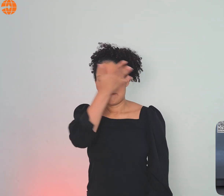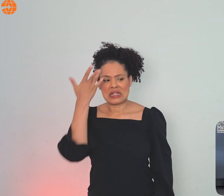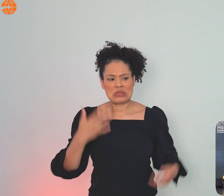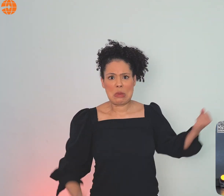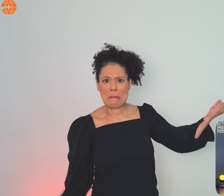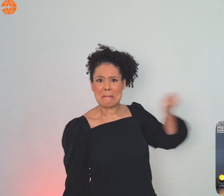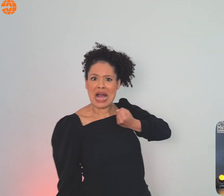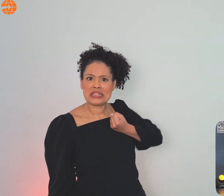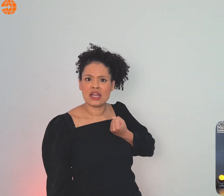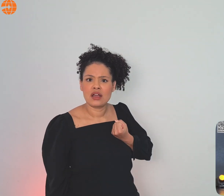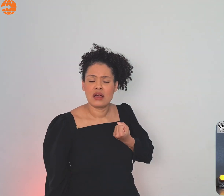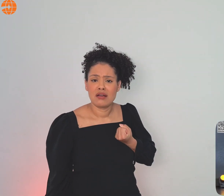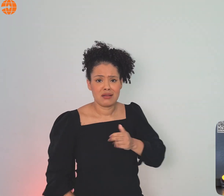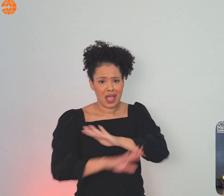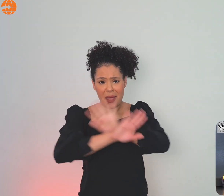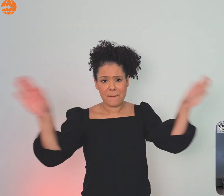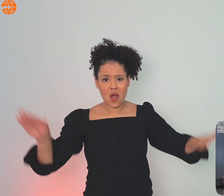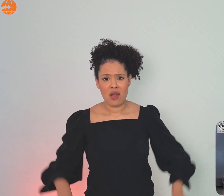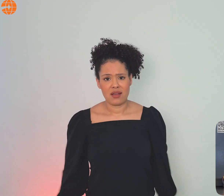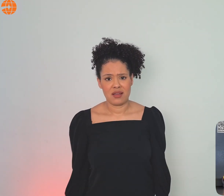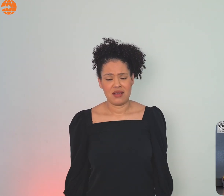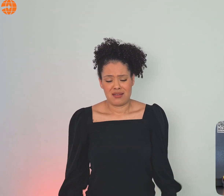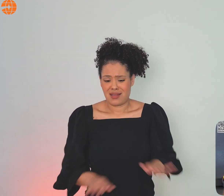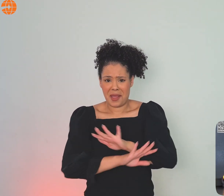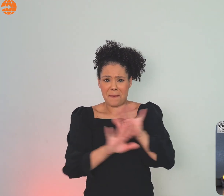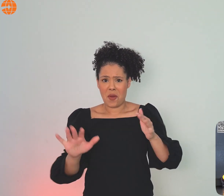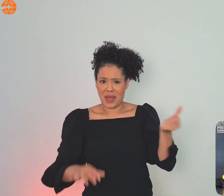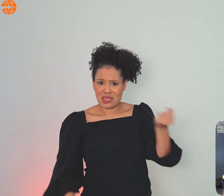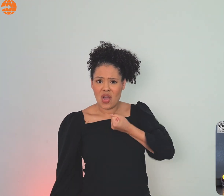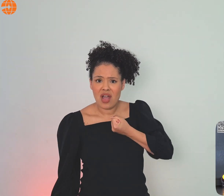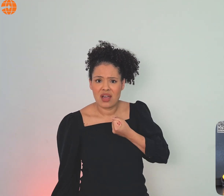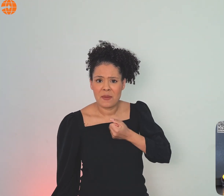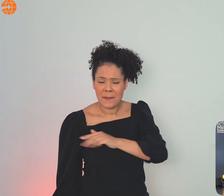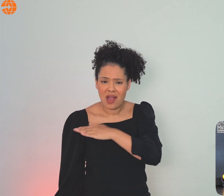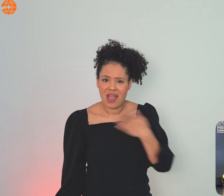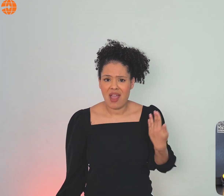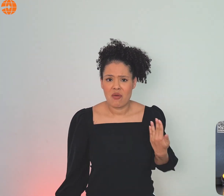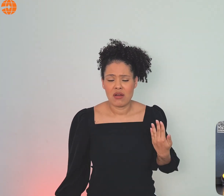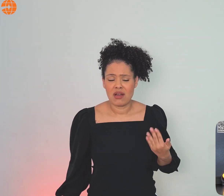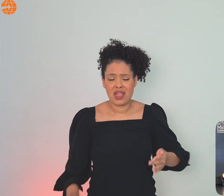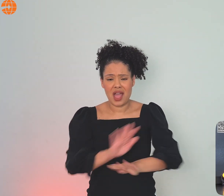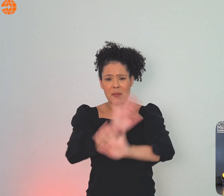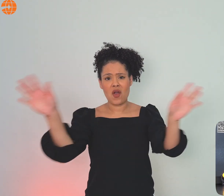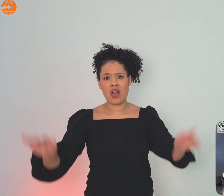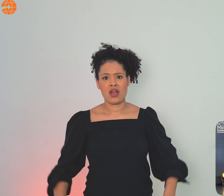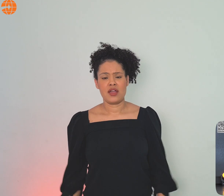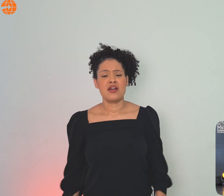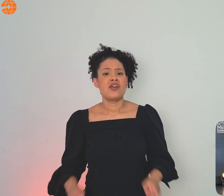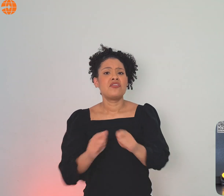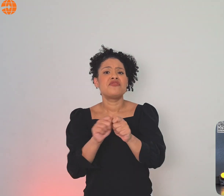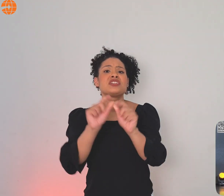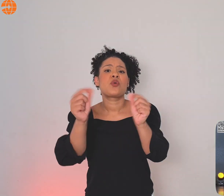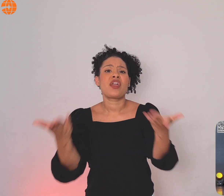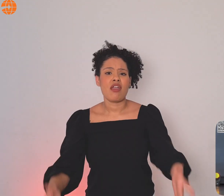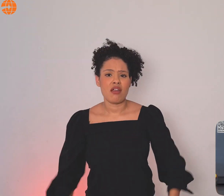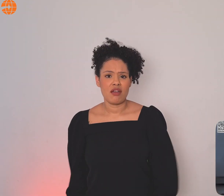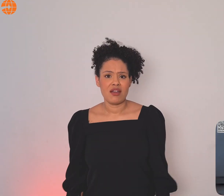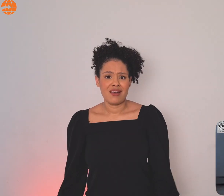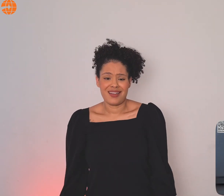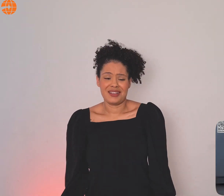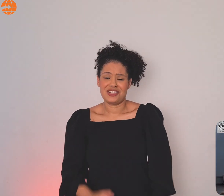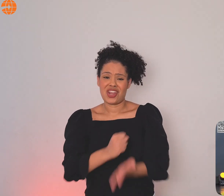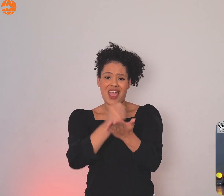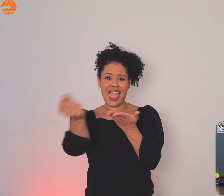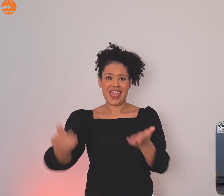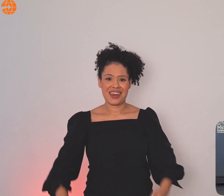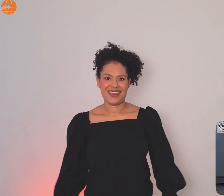esperança de alguma coisa. Tirou sua vida, acabou. Acabou, você não vai realizar mais nada. Eles estão à mercê